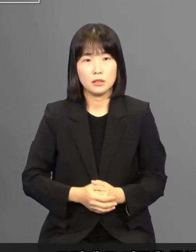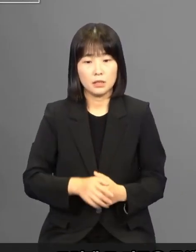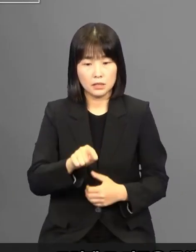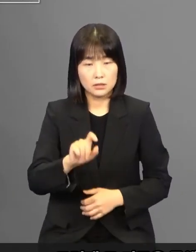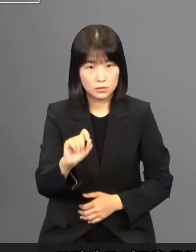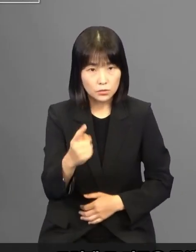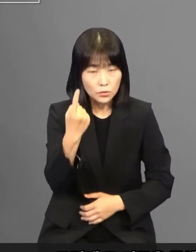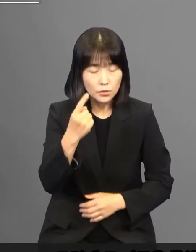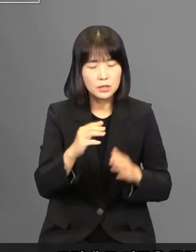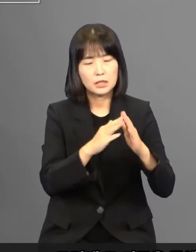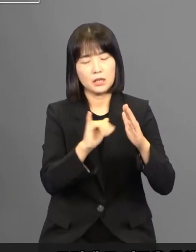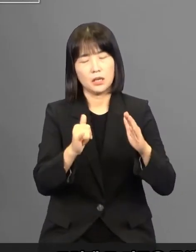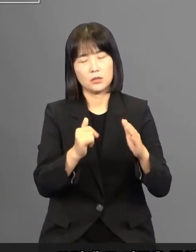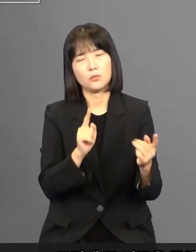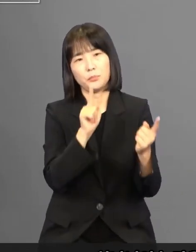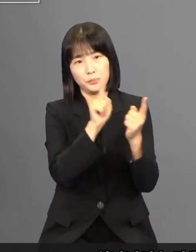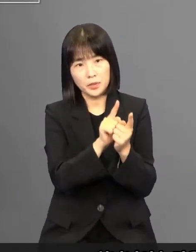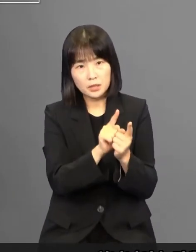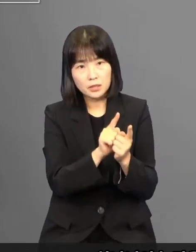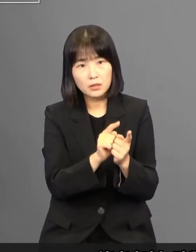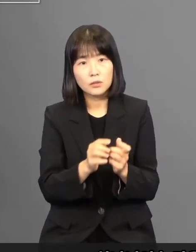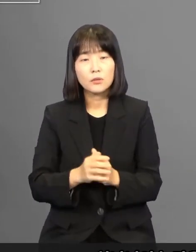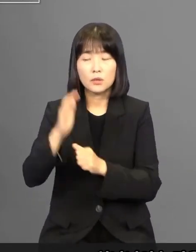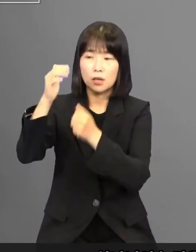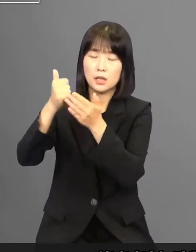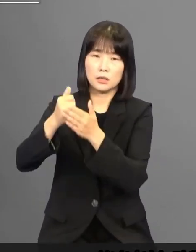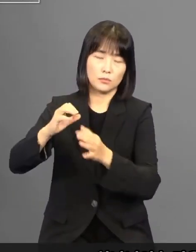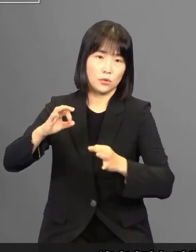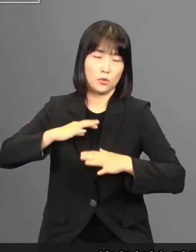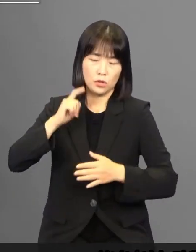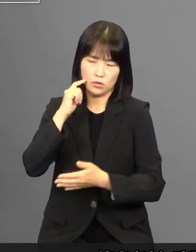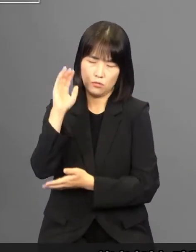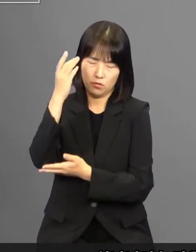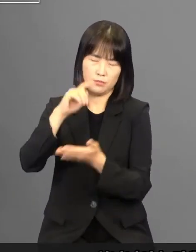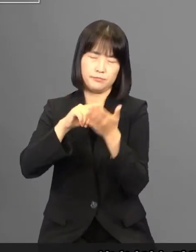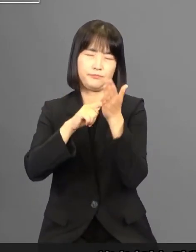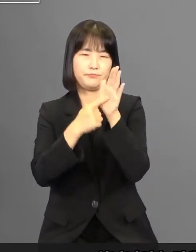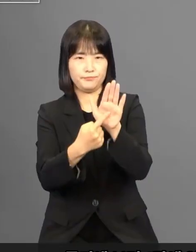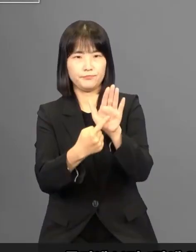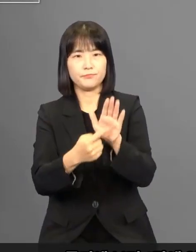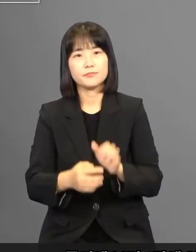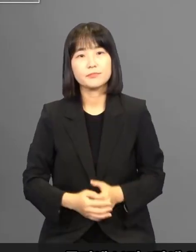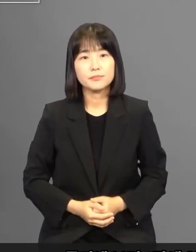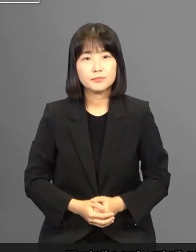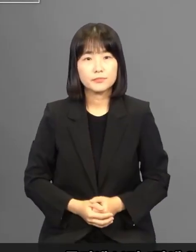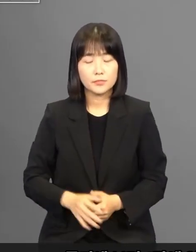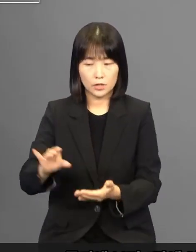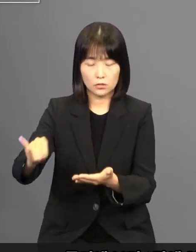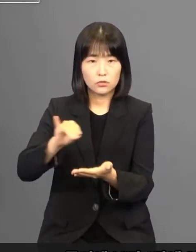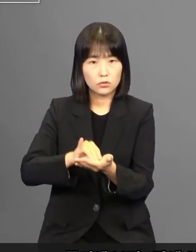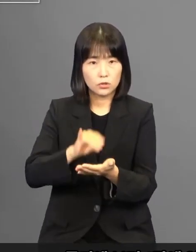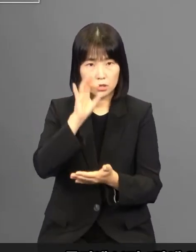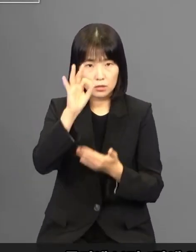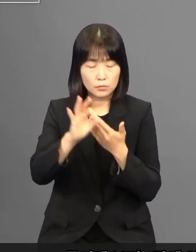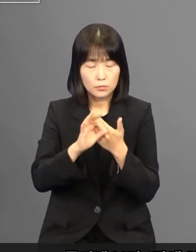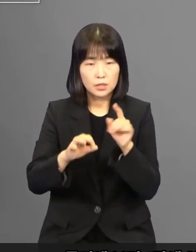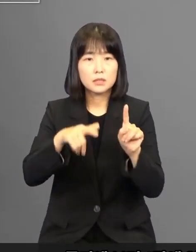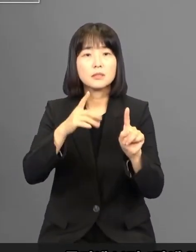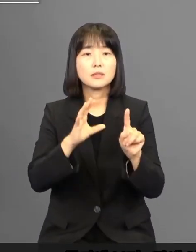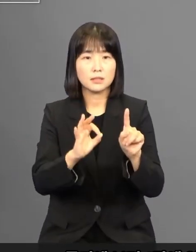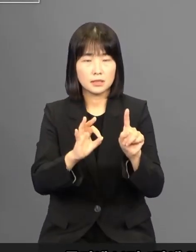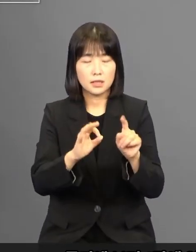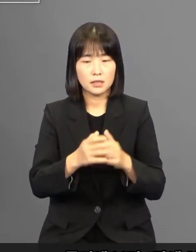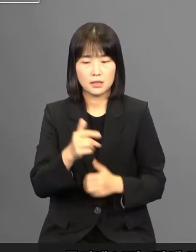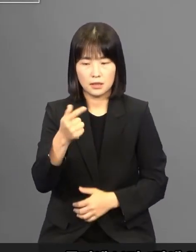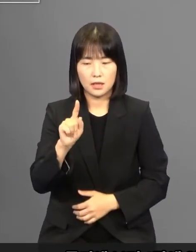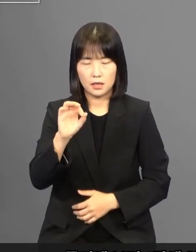가족들이 돌아오게 되어지고 하나님의 놀라운 영광이 드러나게 됩니다. 룻기에 보면 1장에 역시